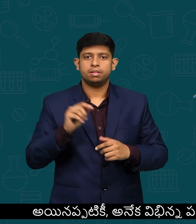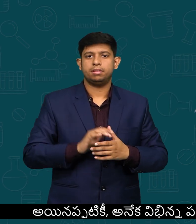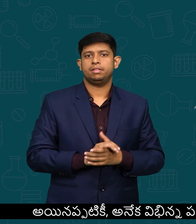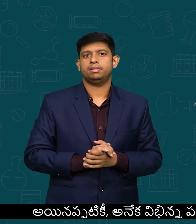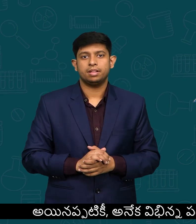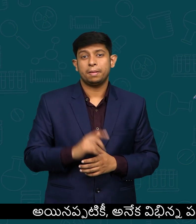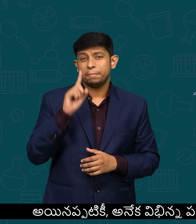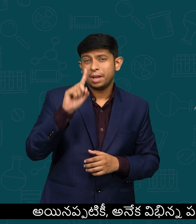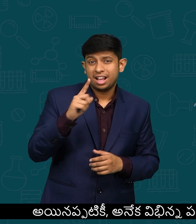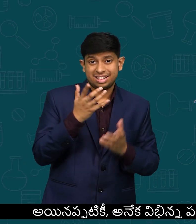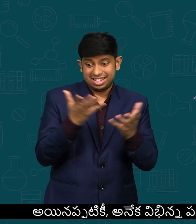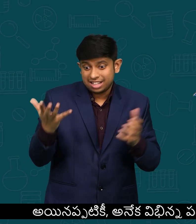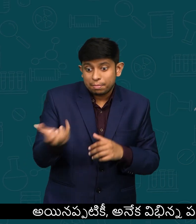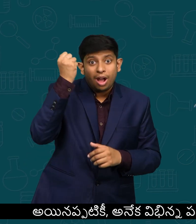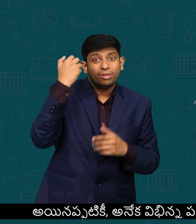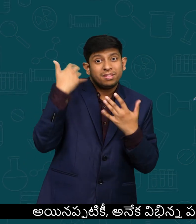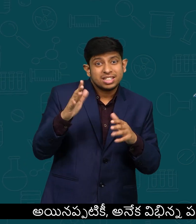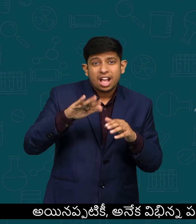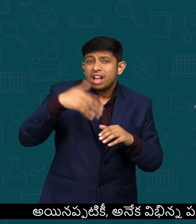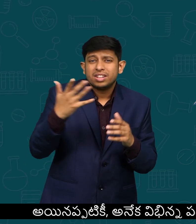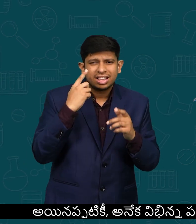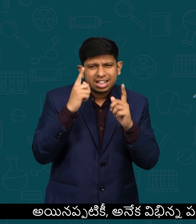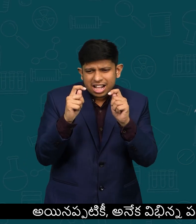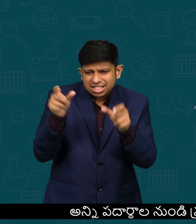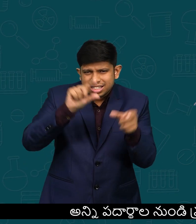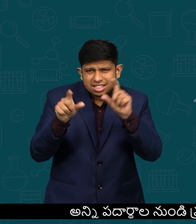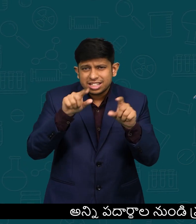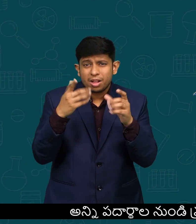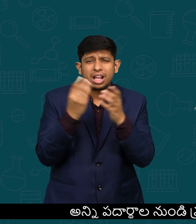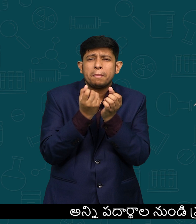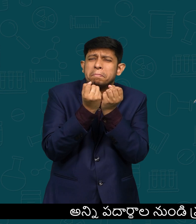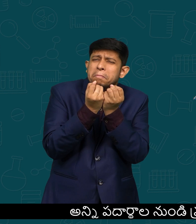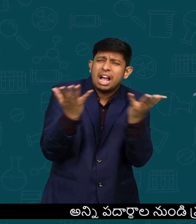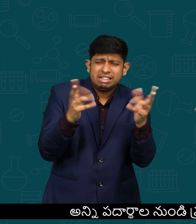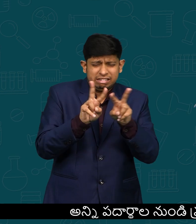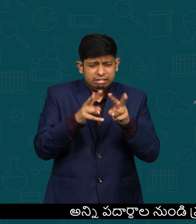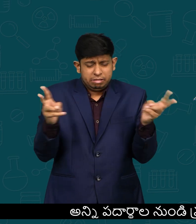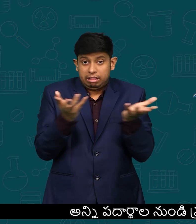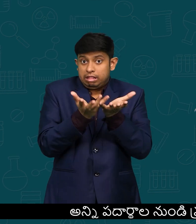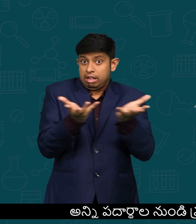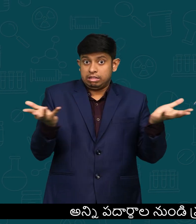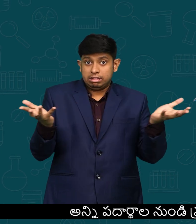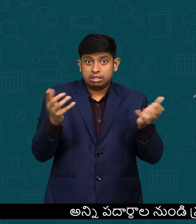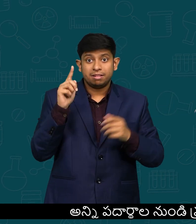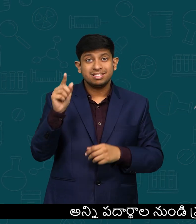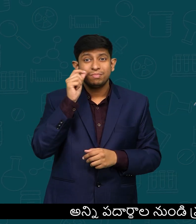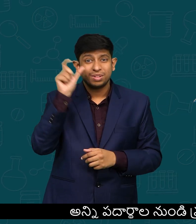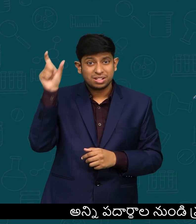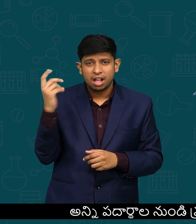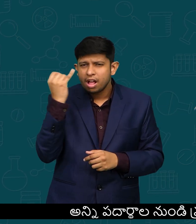అనేక విభిన్న పదార్థాలతో ప్రయోగాలు చేసిన తర్వాత అన్ని పదార్థాల నుండి ప్రతికూలంగా ఛార్జ్